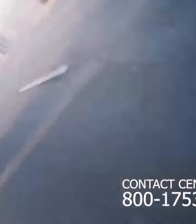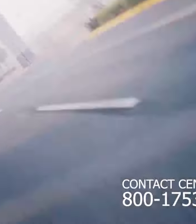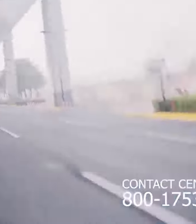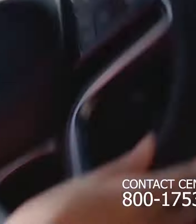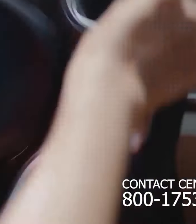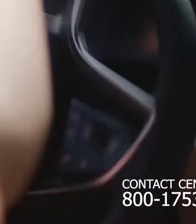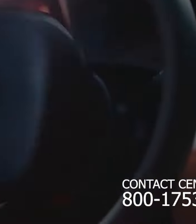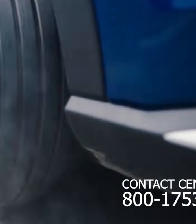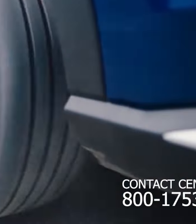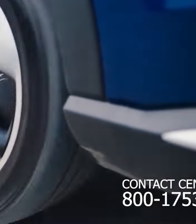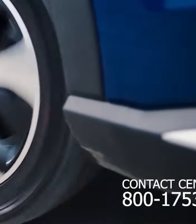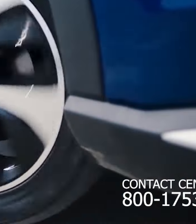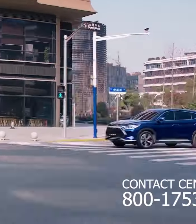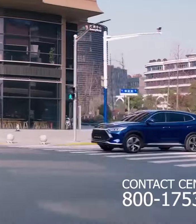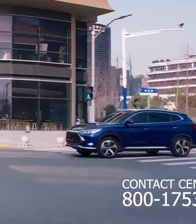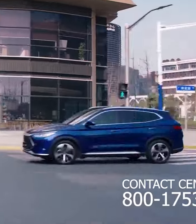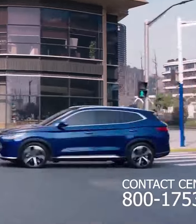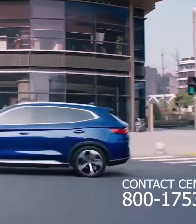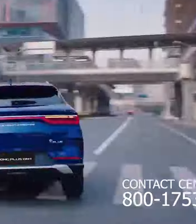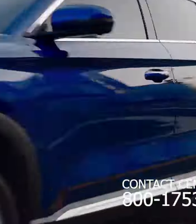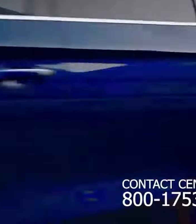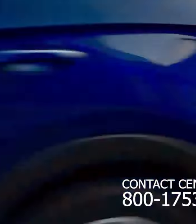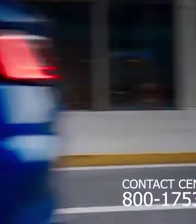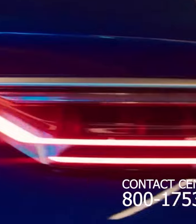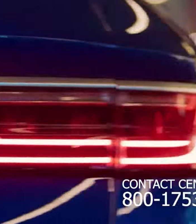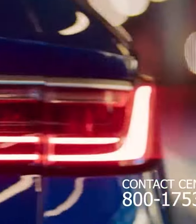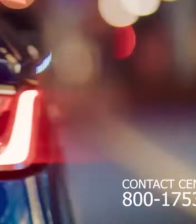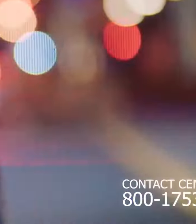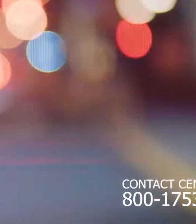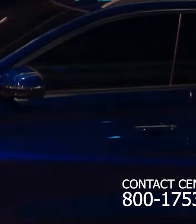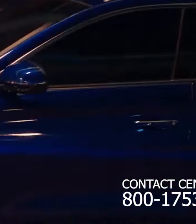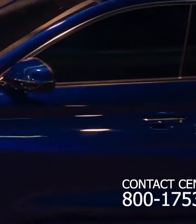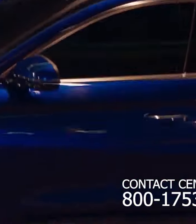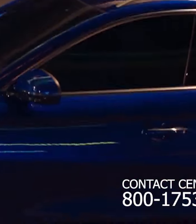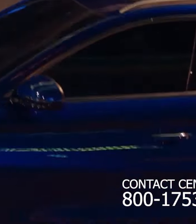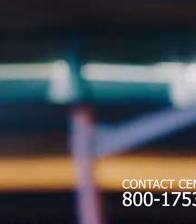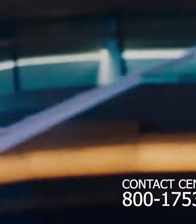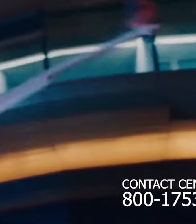conducción suave y silenciosa para el confort total de sus